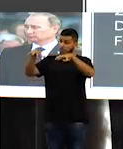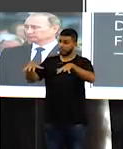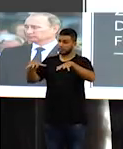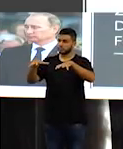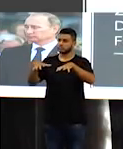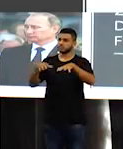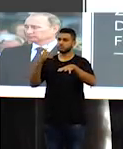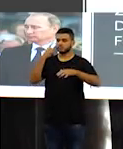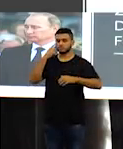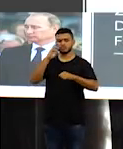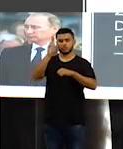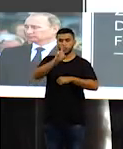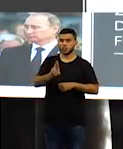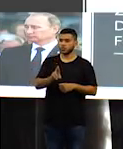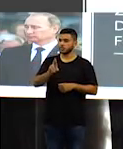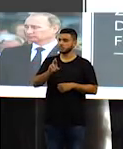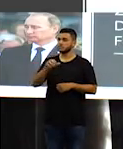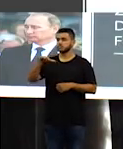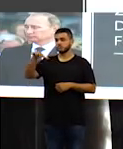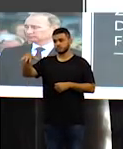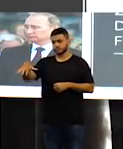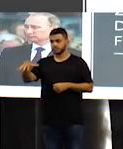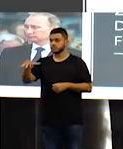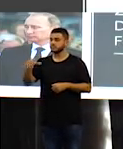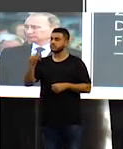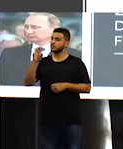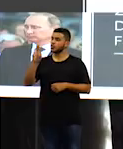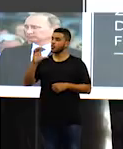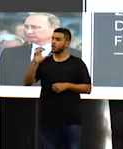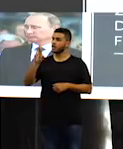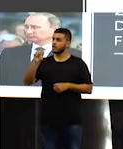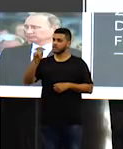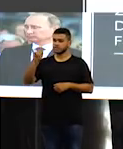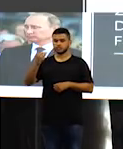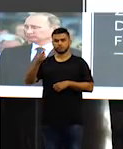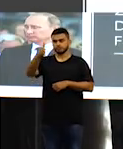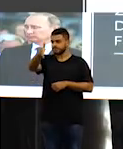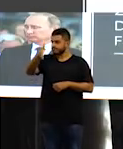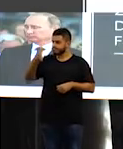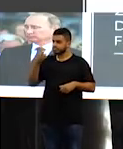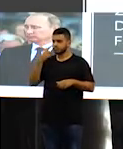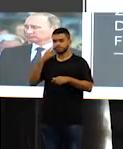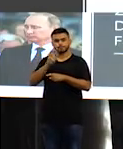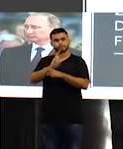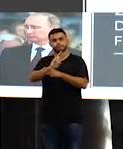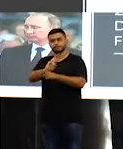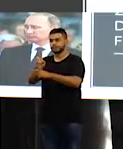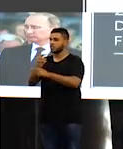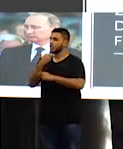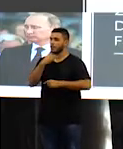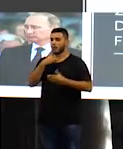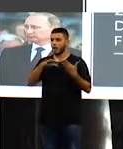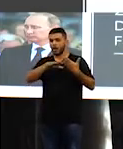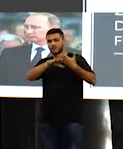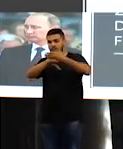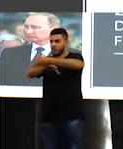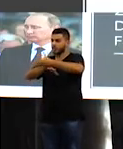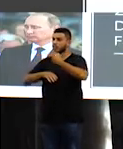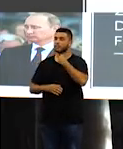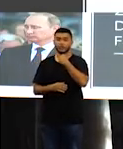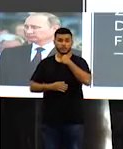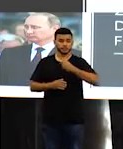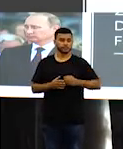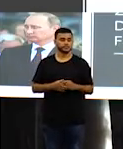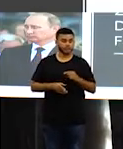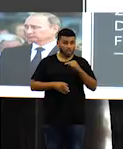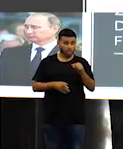e Ucrânia. É fechamento de fronteira para impedir o apoio da Rússia as áreas separatistas. Só quero te dizer que